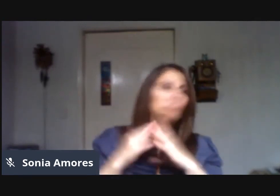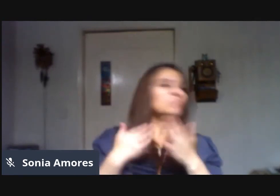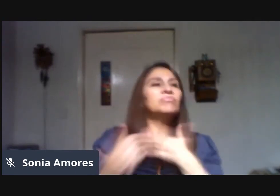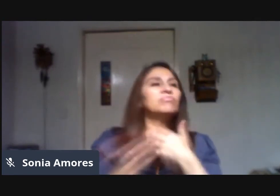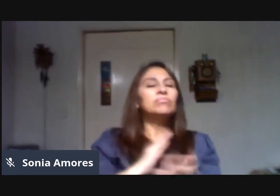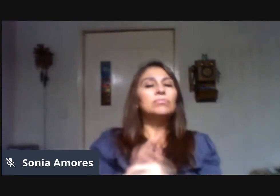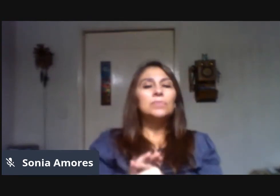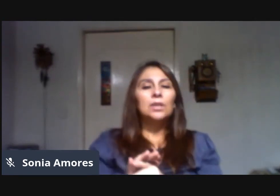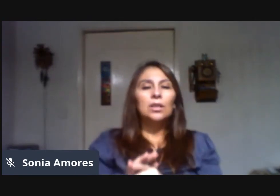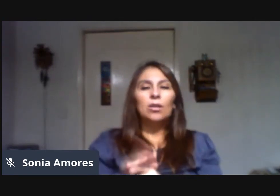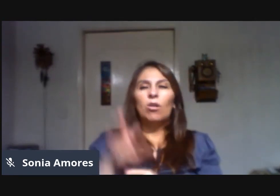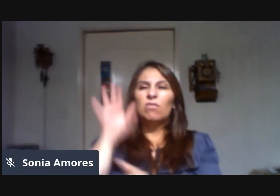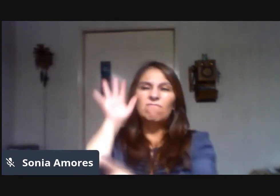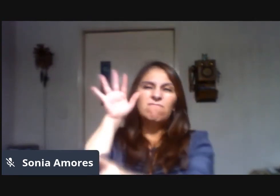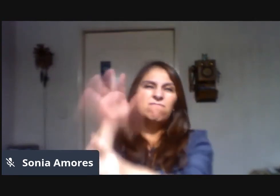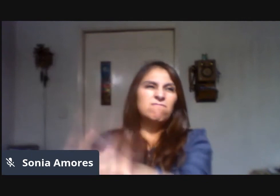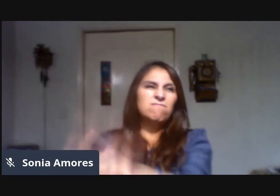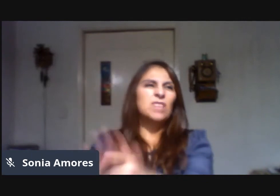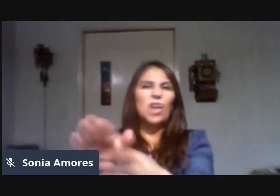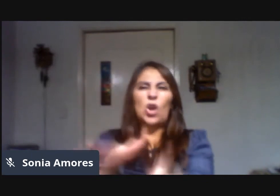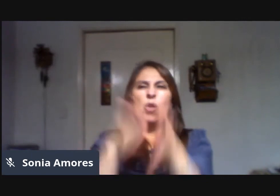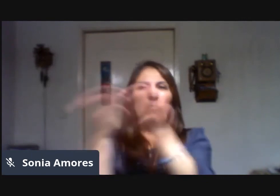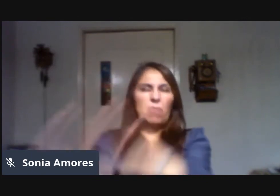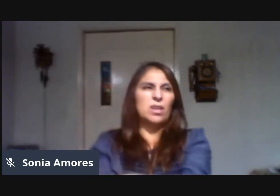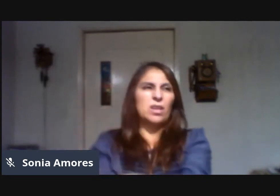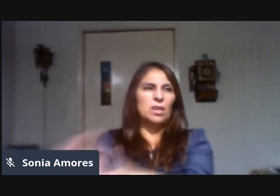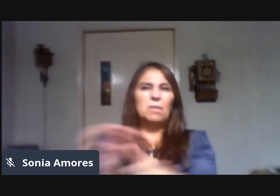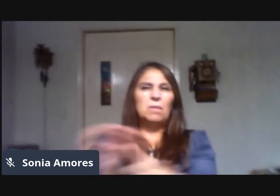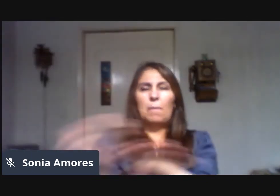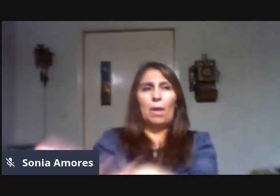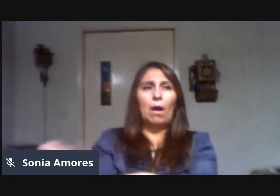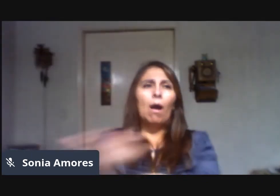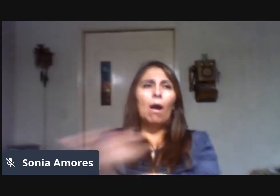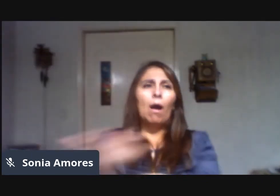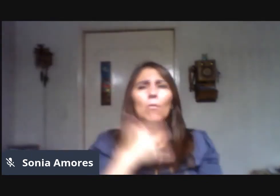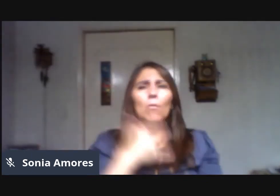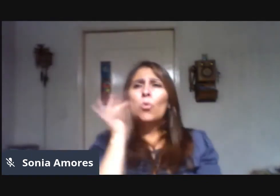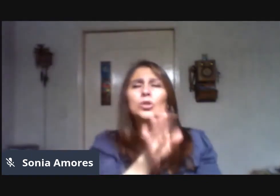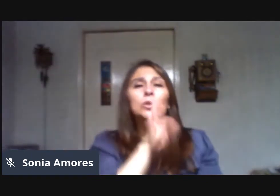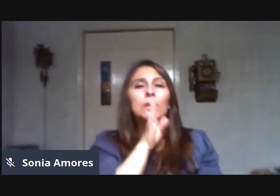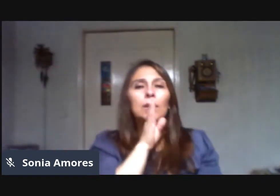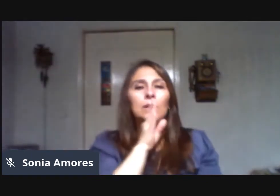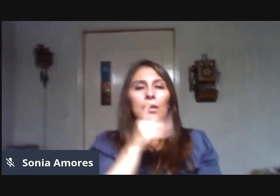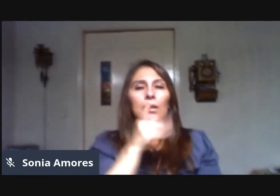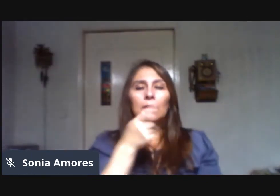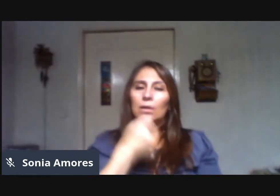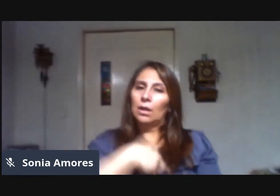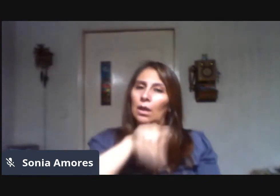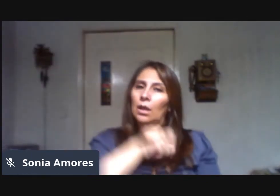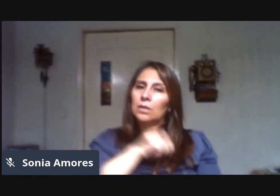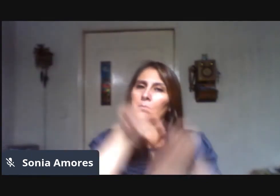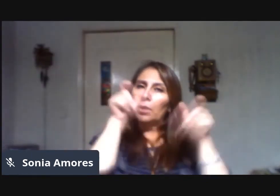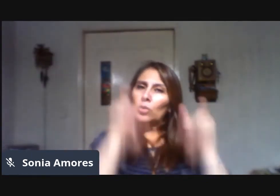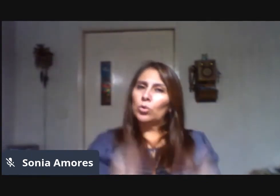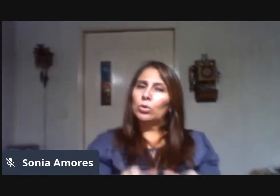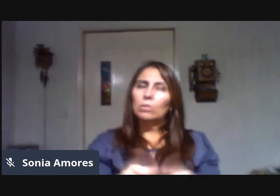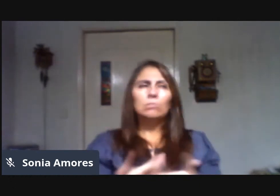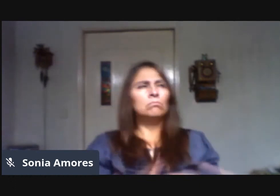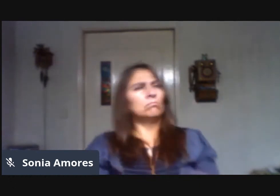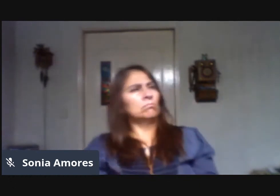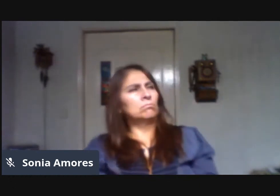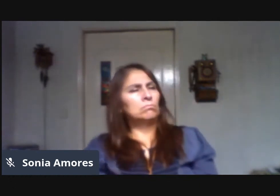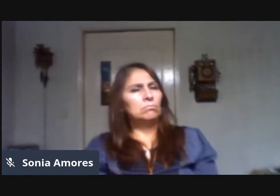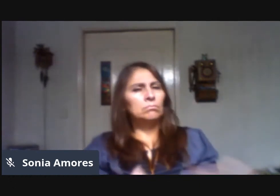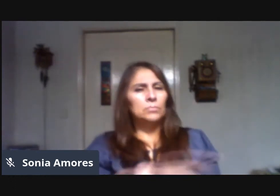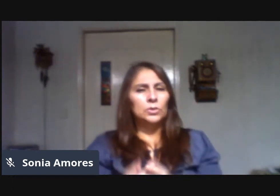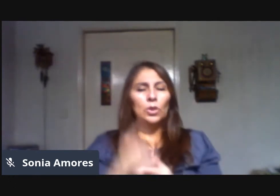español asesino era la víctima, porque él se sacrificó. Bueno, cuando el modelo, cuando el Estado, cuando la derecha